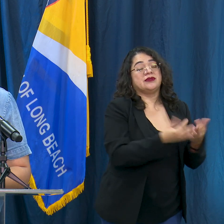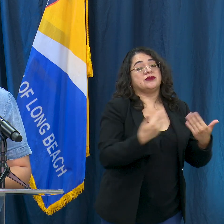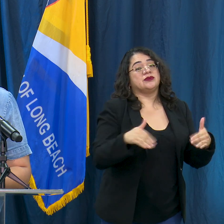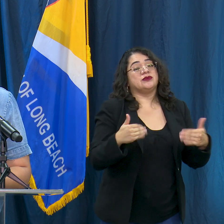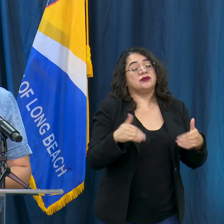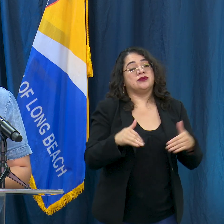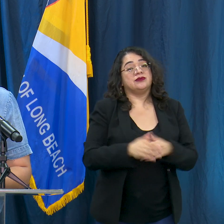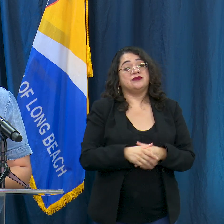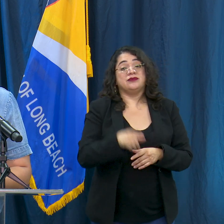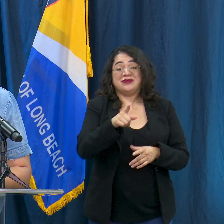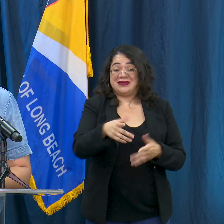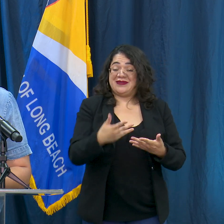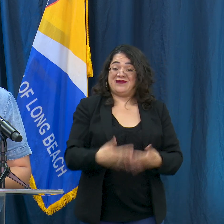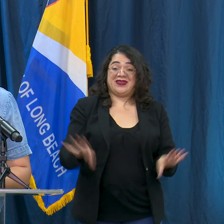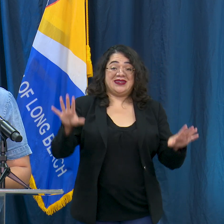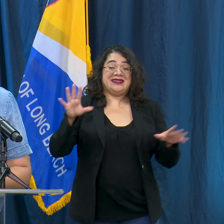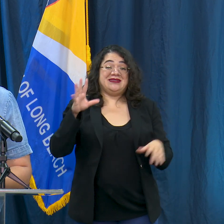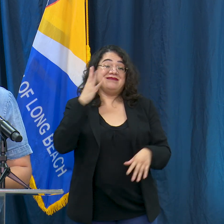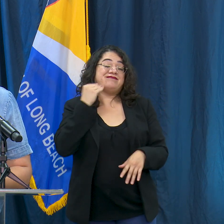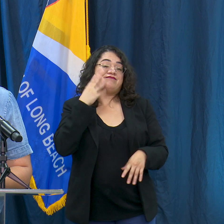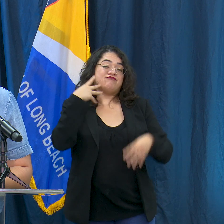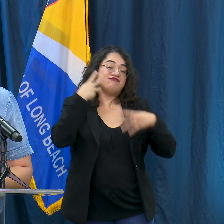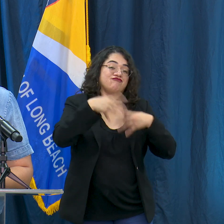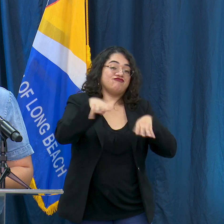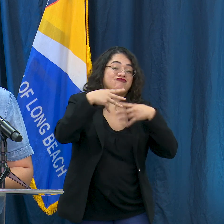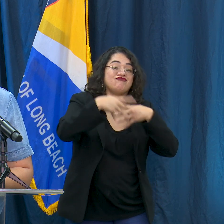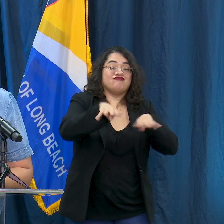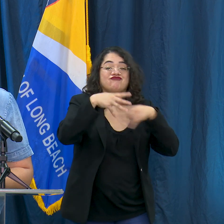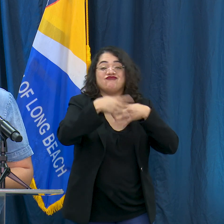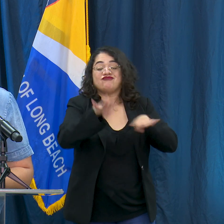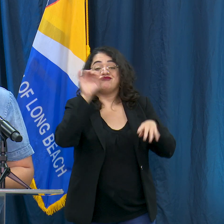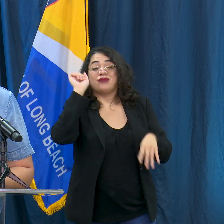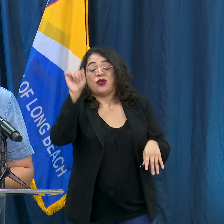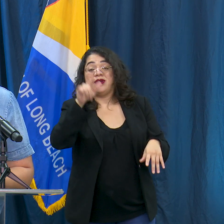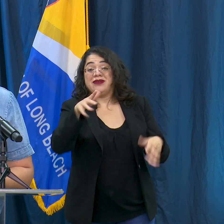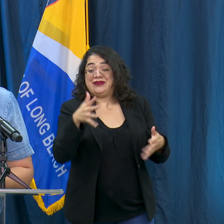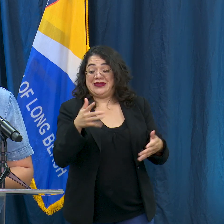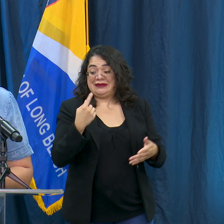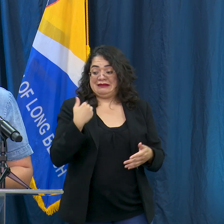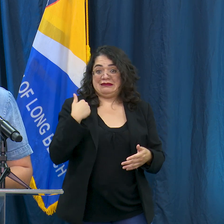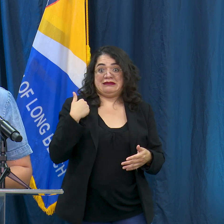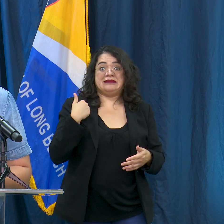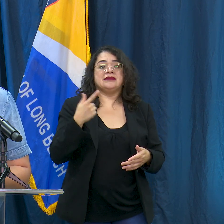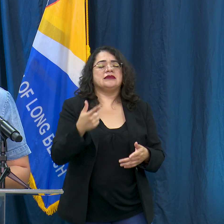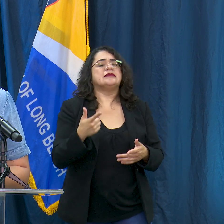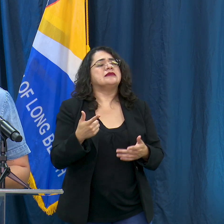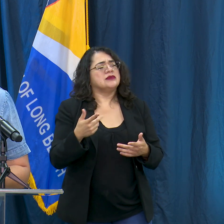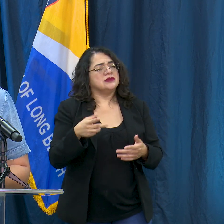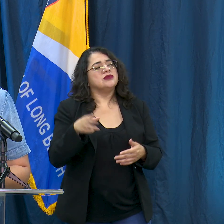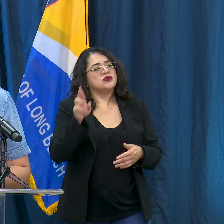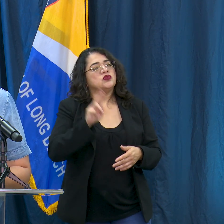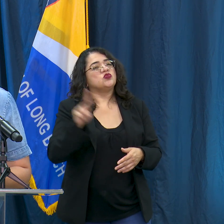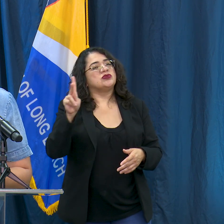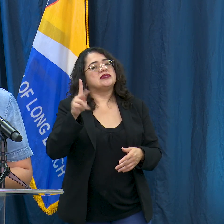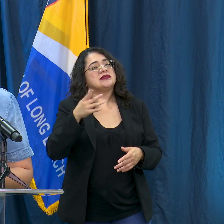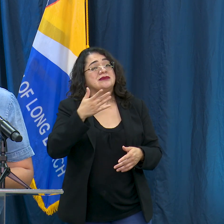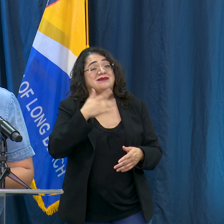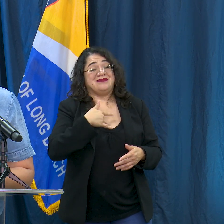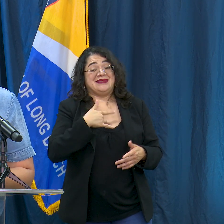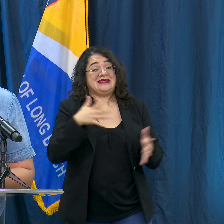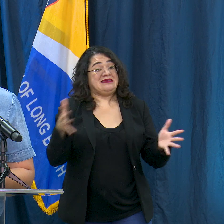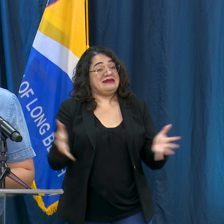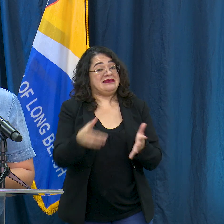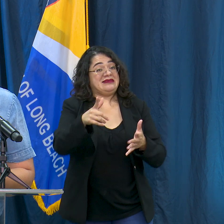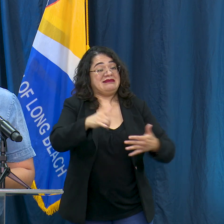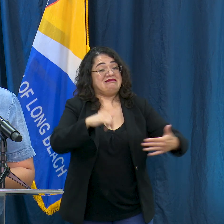una protesta o persona en actividad en estas últimas 2 semanas, el riesgo en estos últimos 14 días